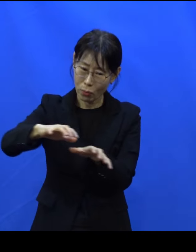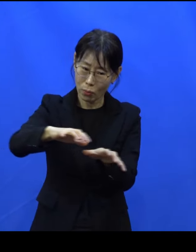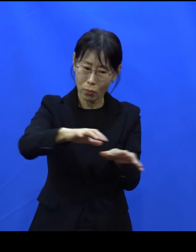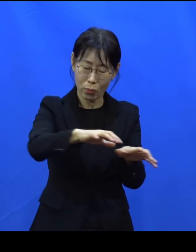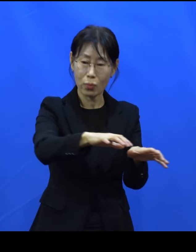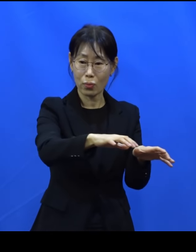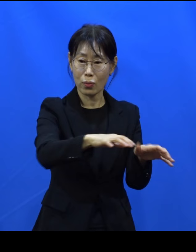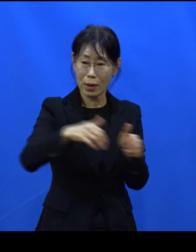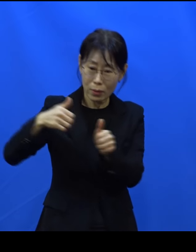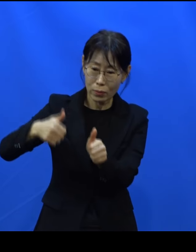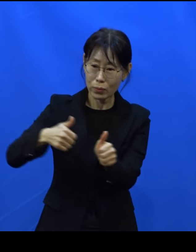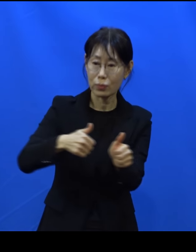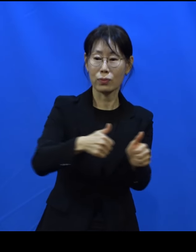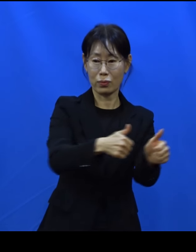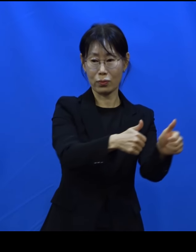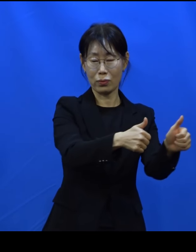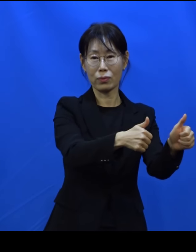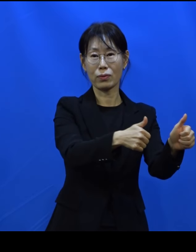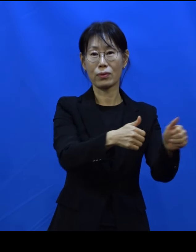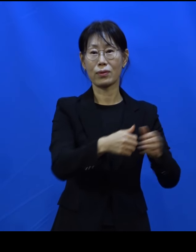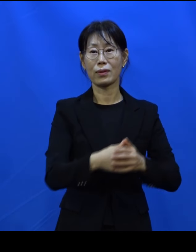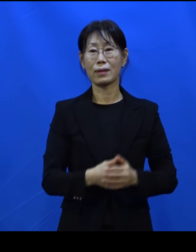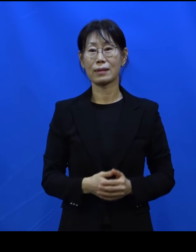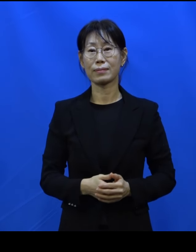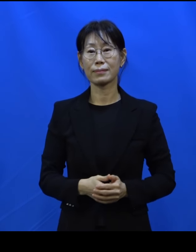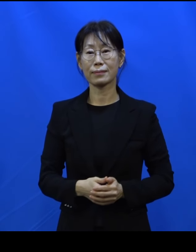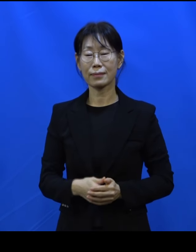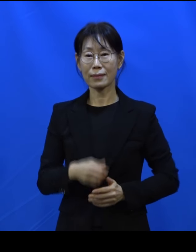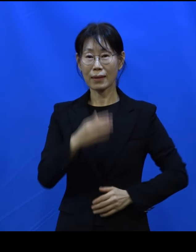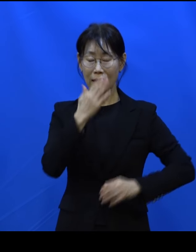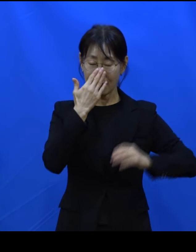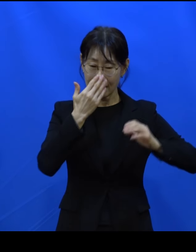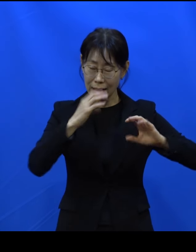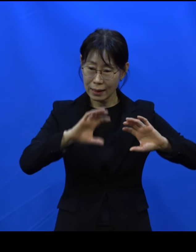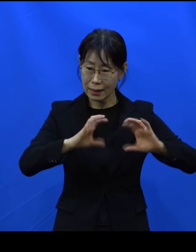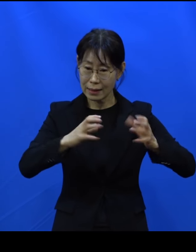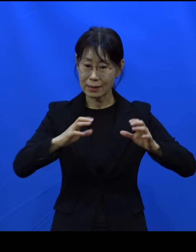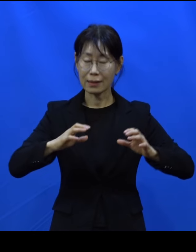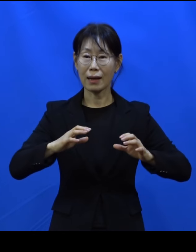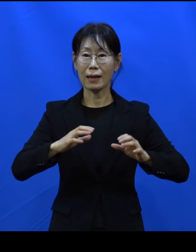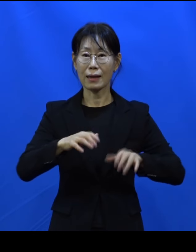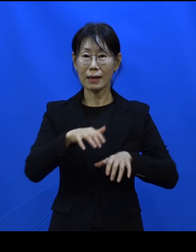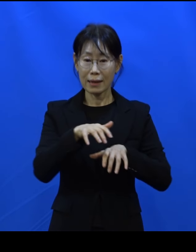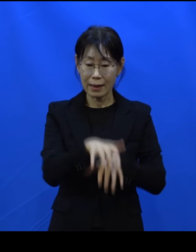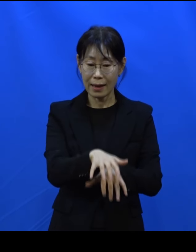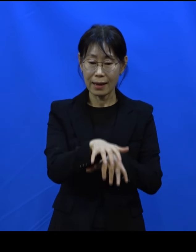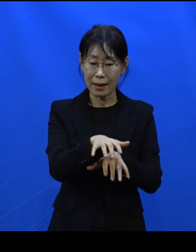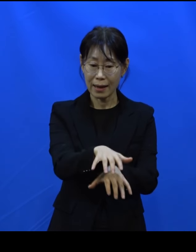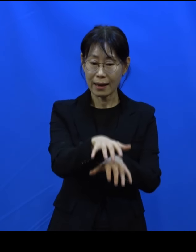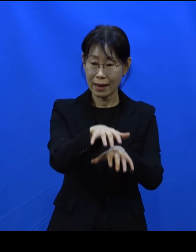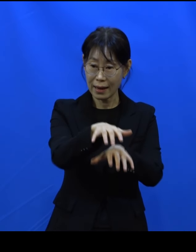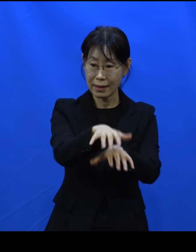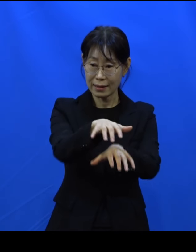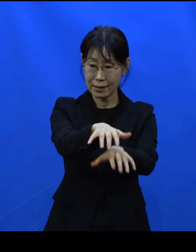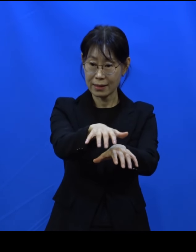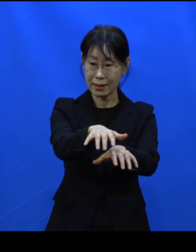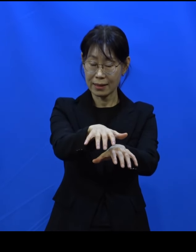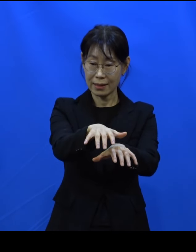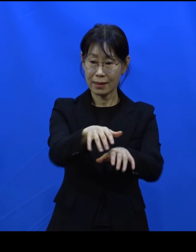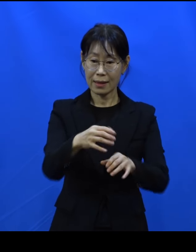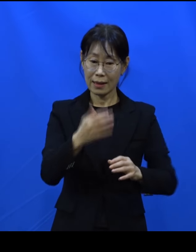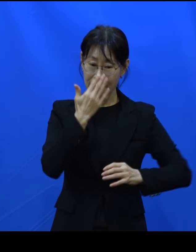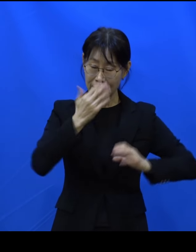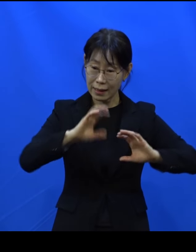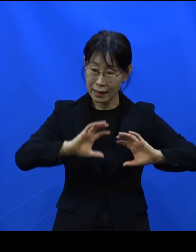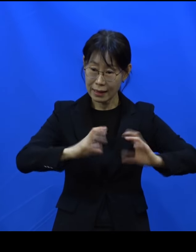양의 혼인잔치로 데리고 가시는 거죠. 그래서 이스라엘의 행진, 그죠? 여러분 이스라엘 행진을 보면 출애굽에서